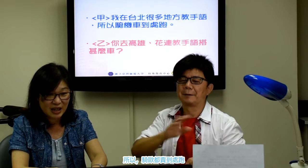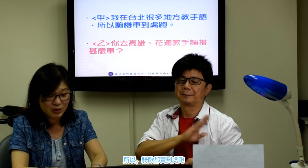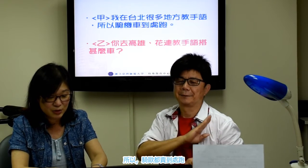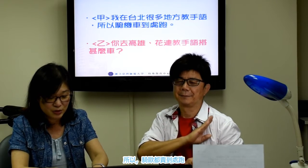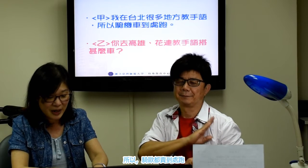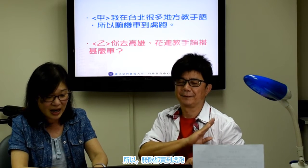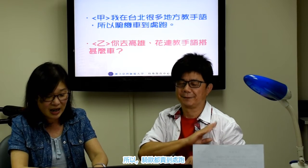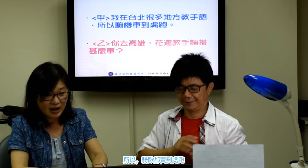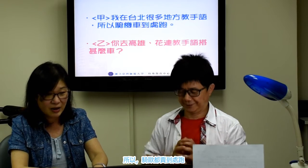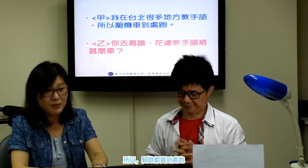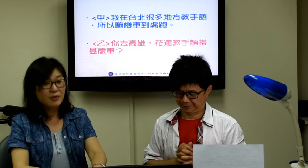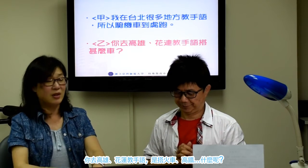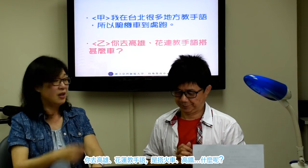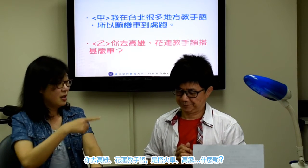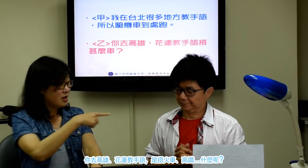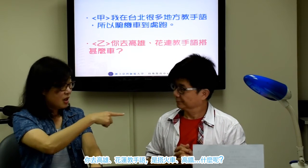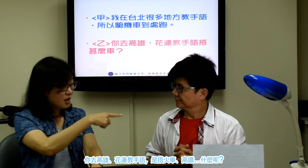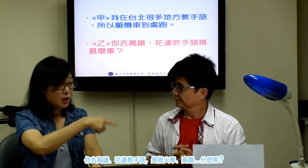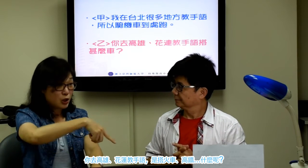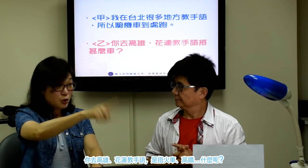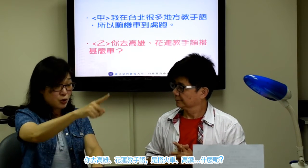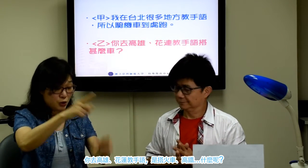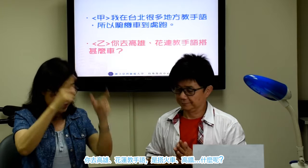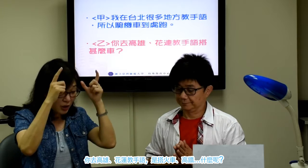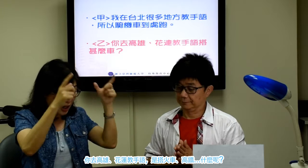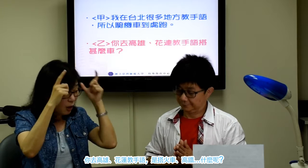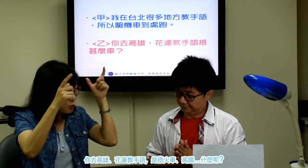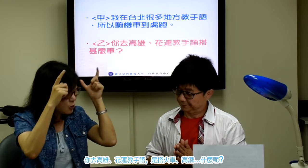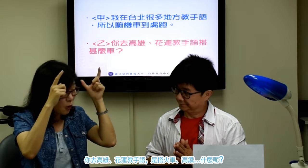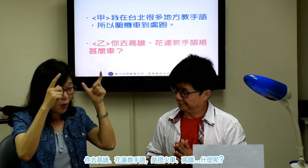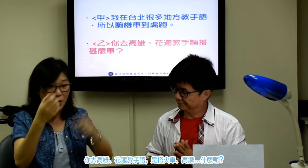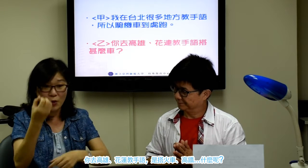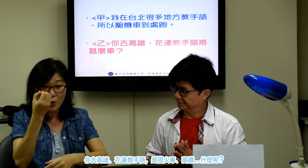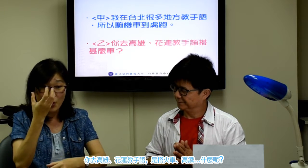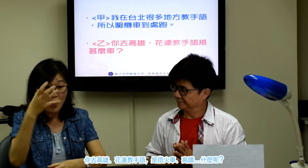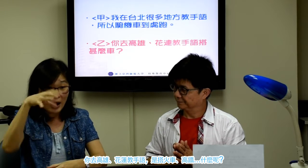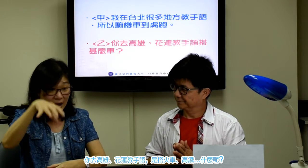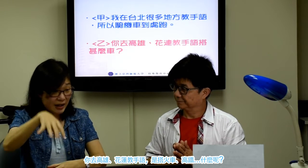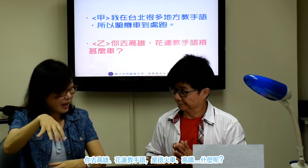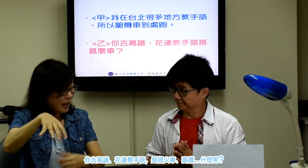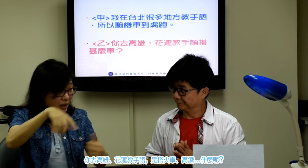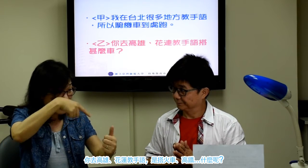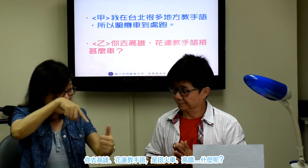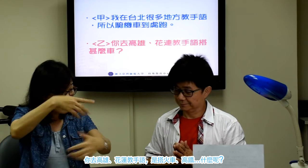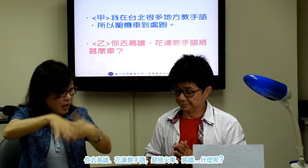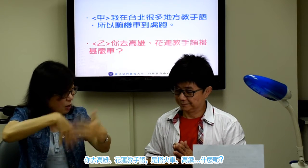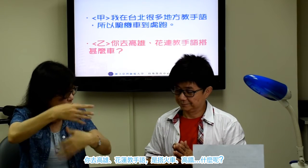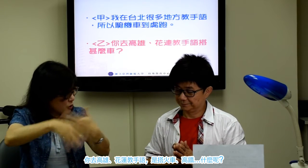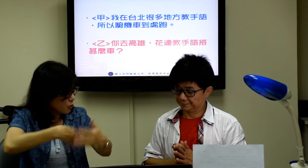处跑。那你去高雄花莲教手语